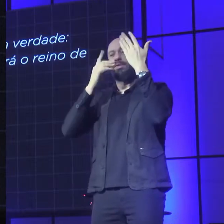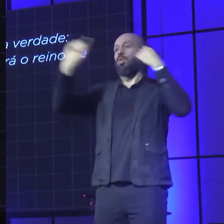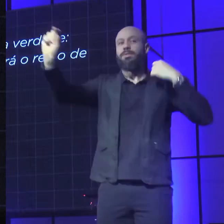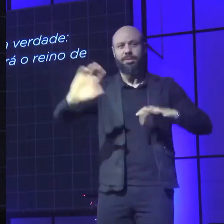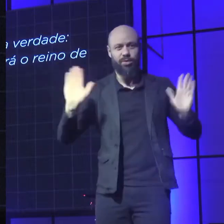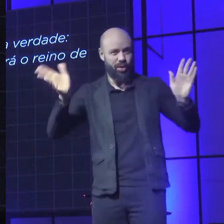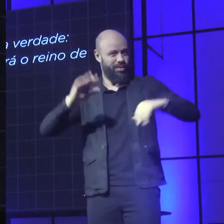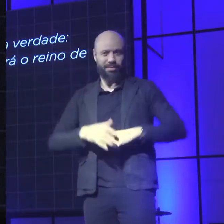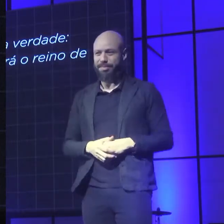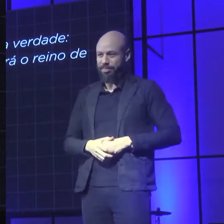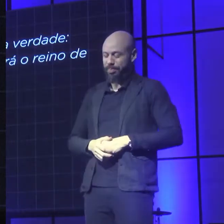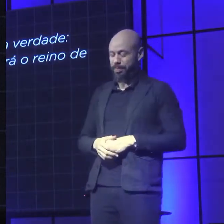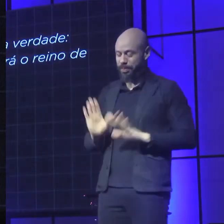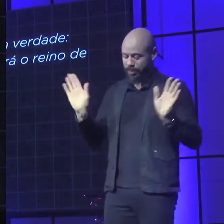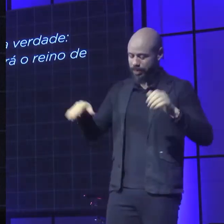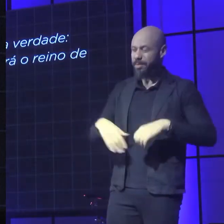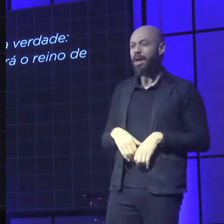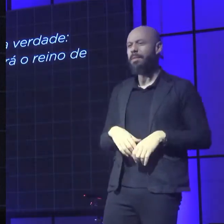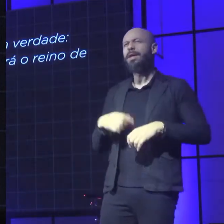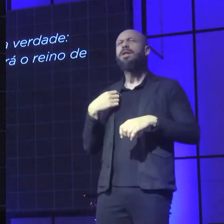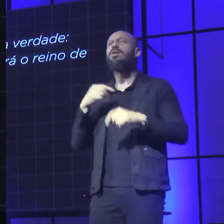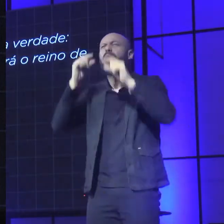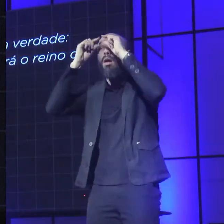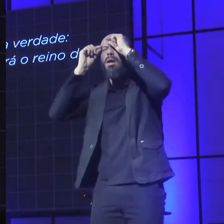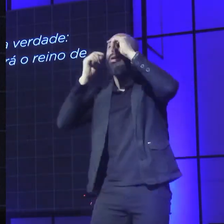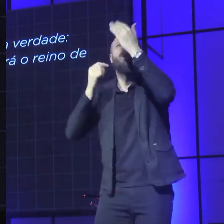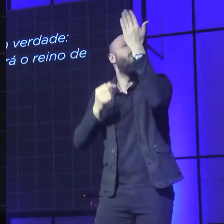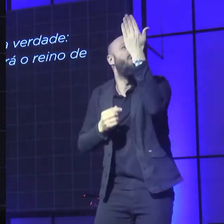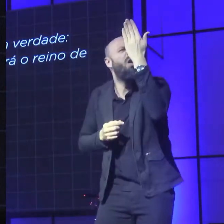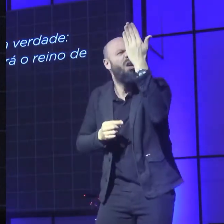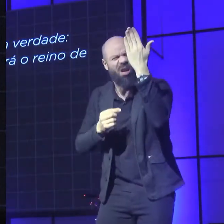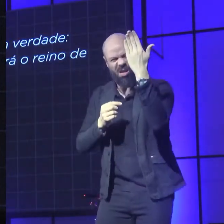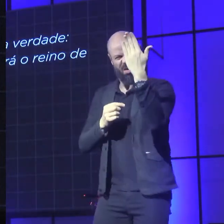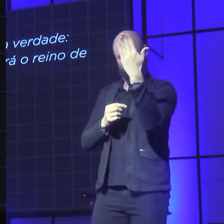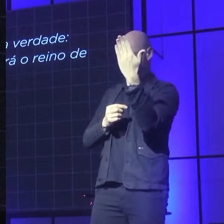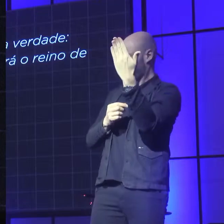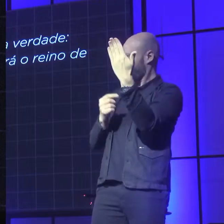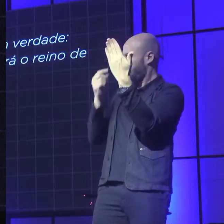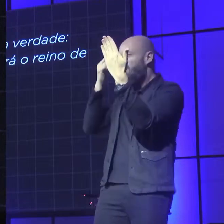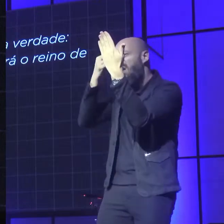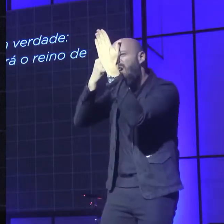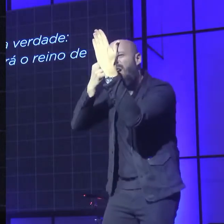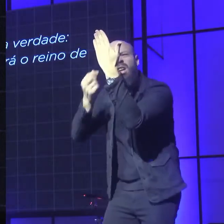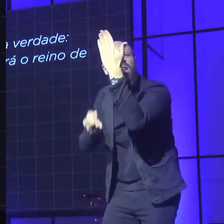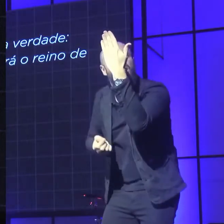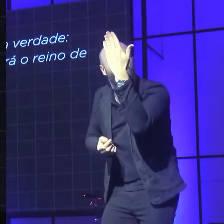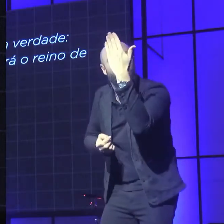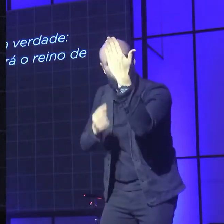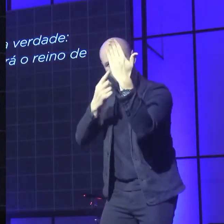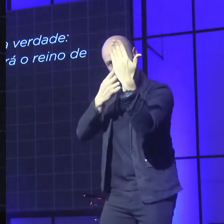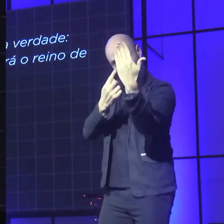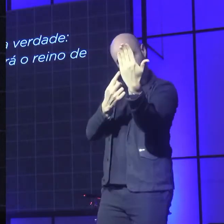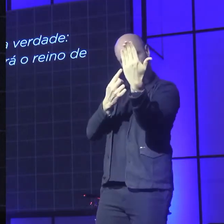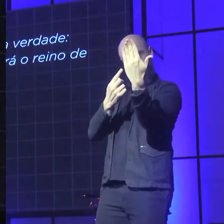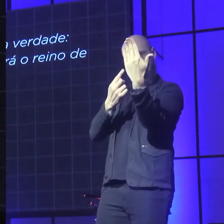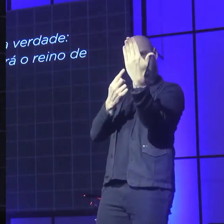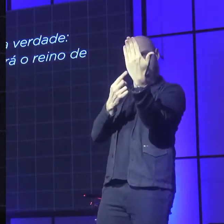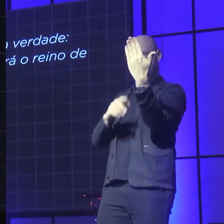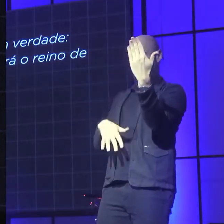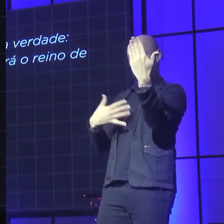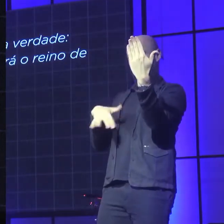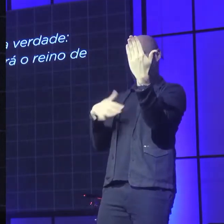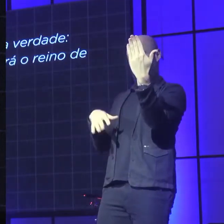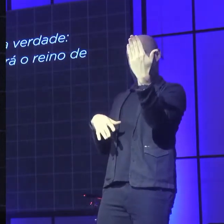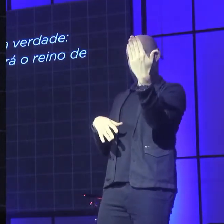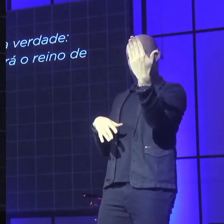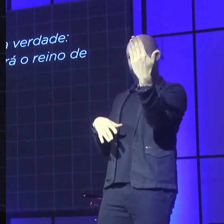aqui, ó, eu fiquei um tempão para botar um negócio aqui e fiquei olhando, mas que narigão grande que eu tenho. Não é à toa que